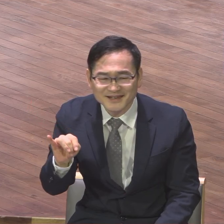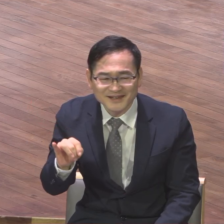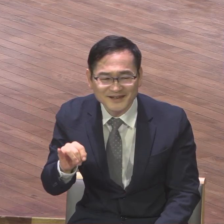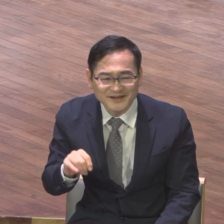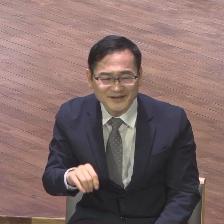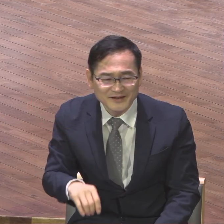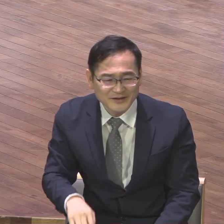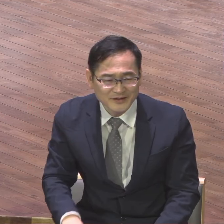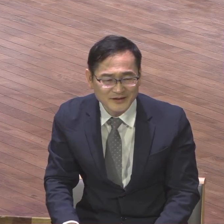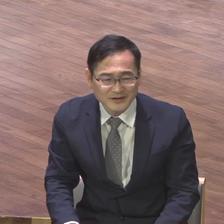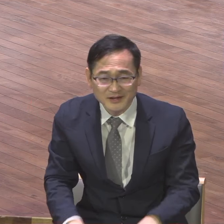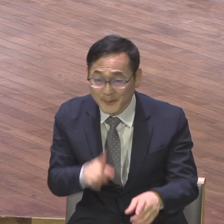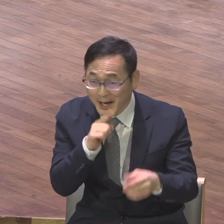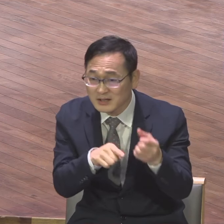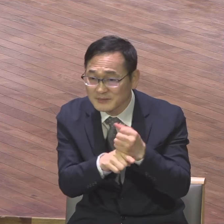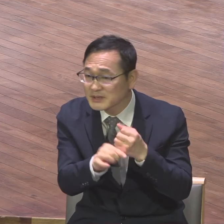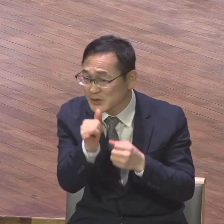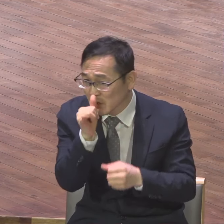있어요.